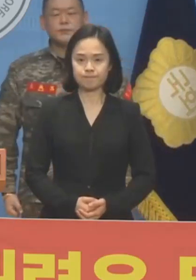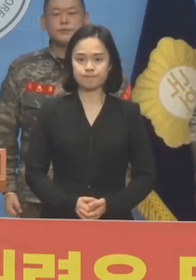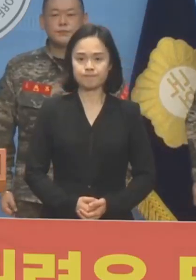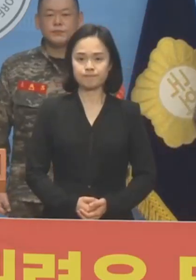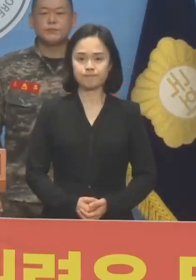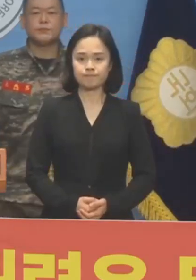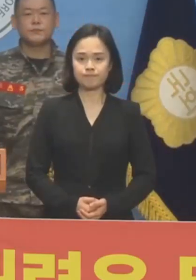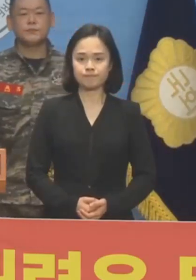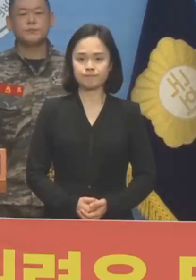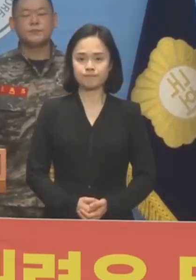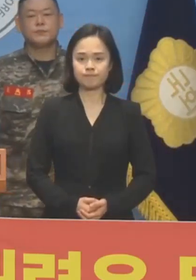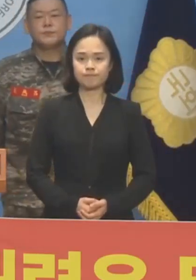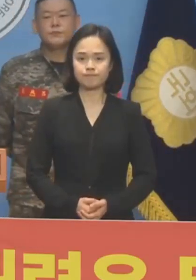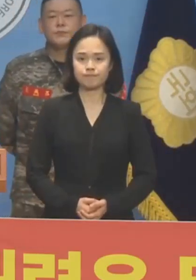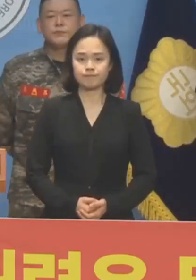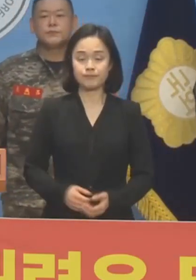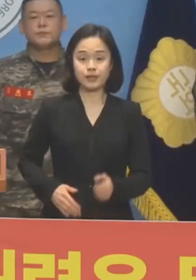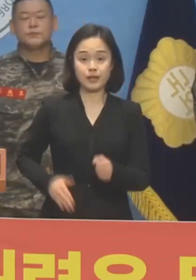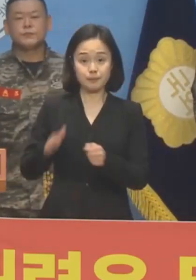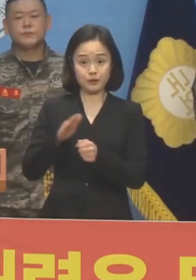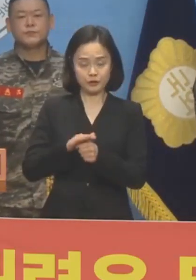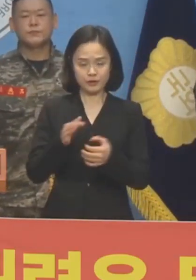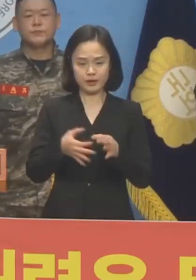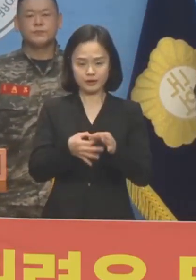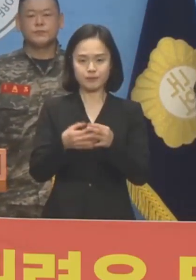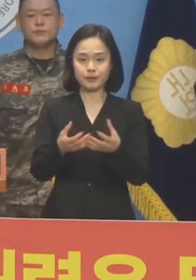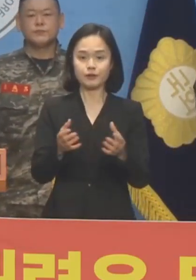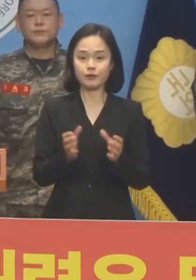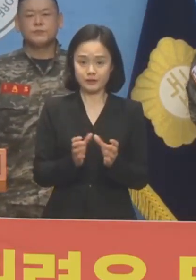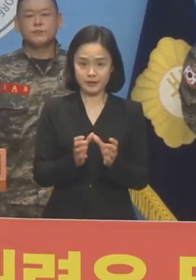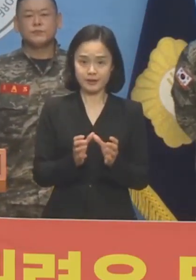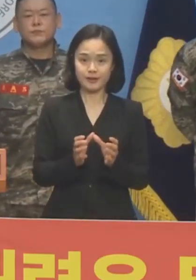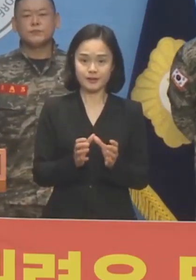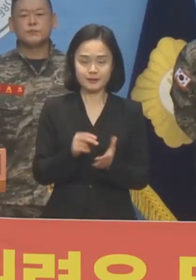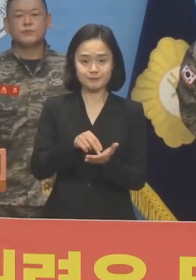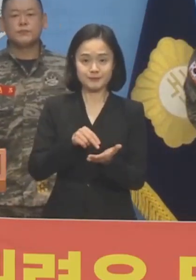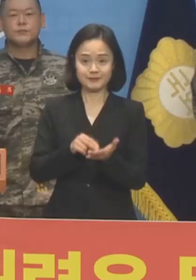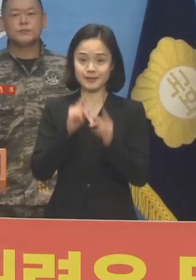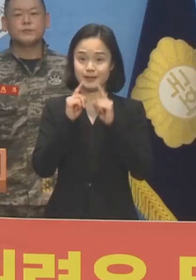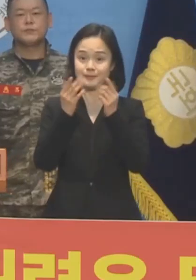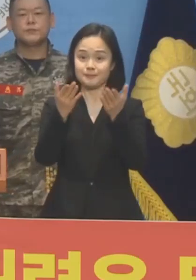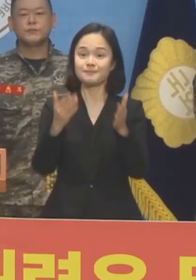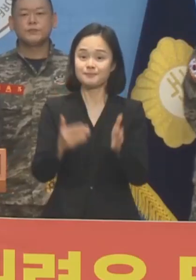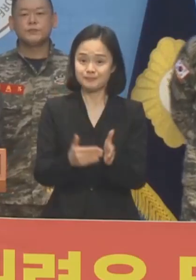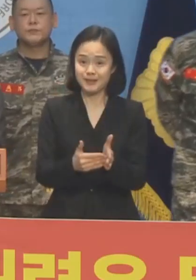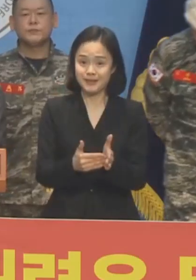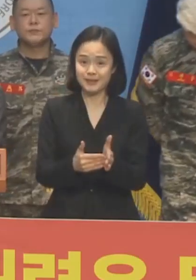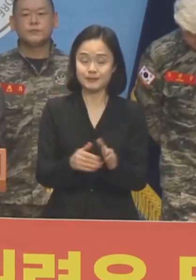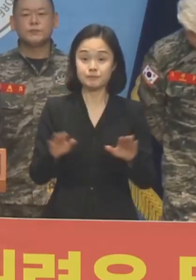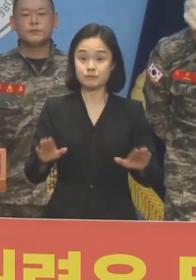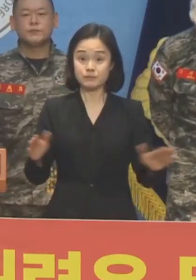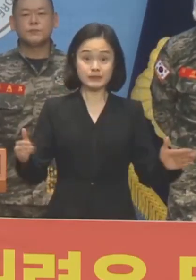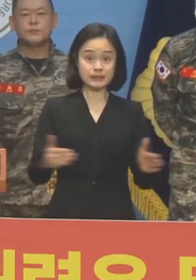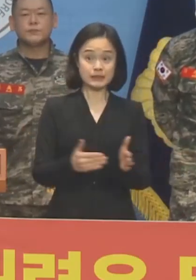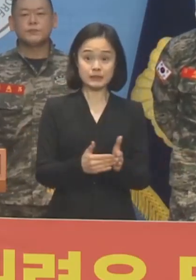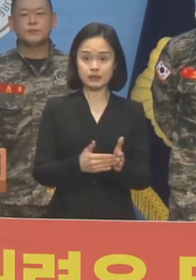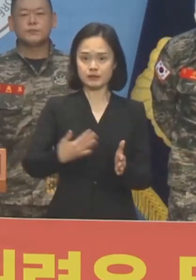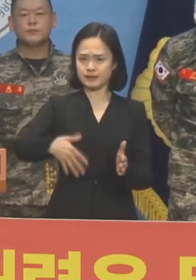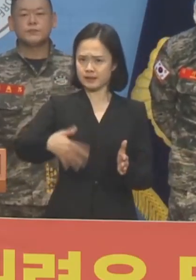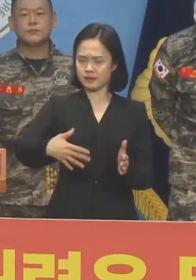방금 전 해병 예비역 연대에 입장 발표가 있었는데요. 지금 끝난 것이 아닙니다.